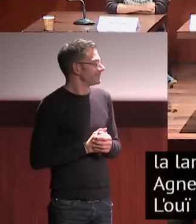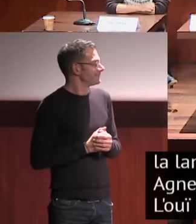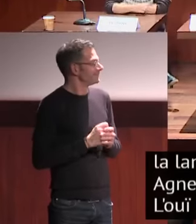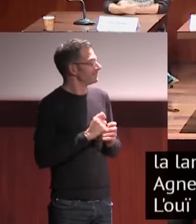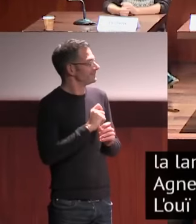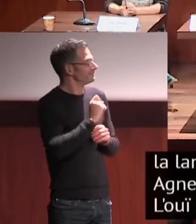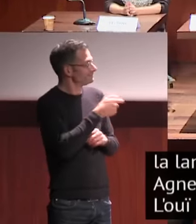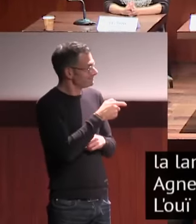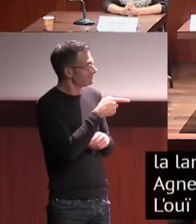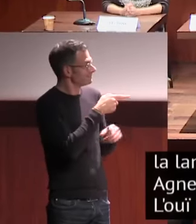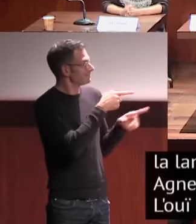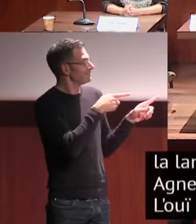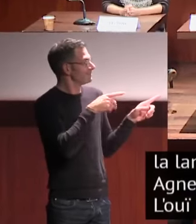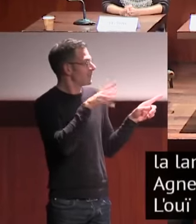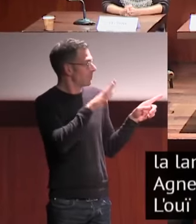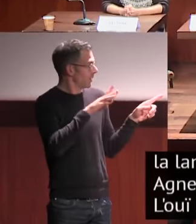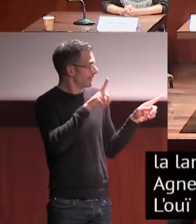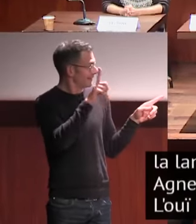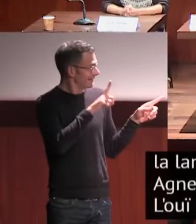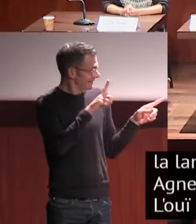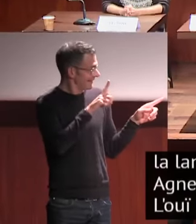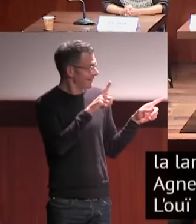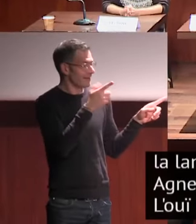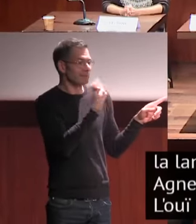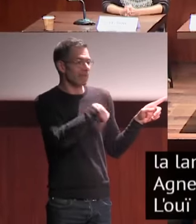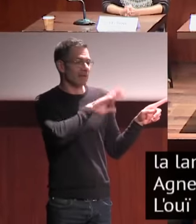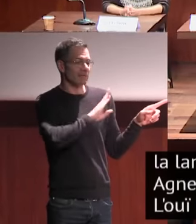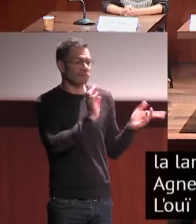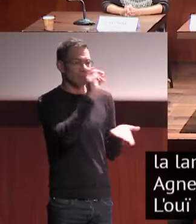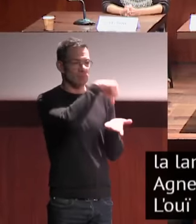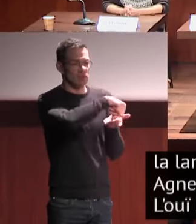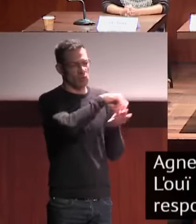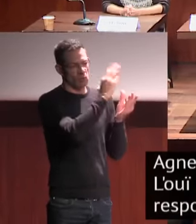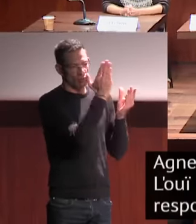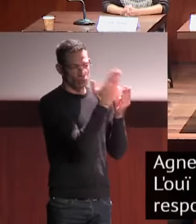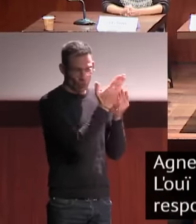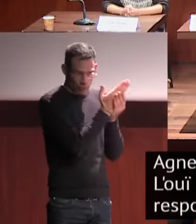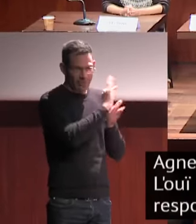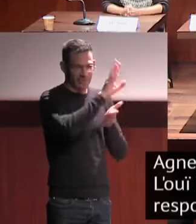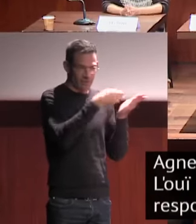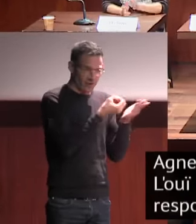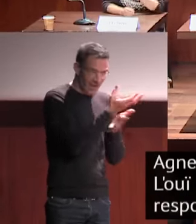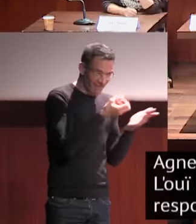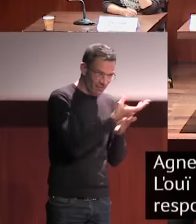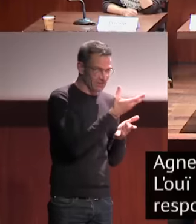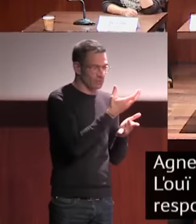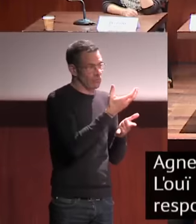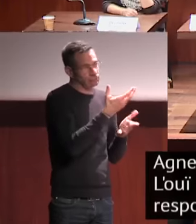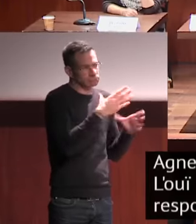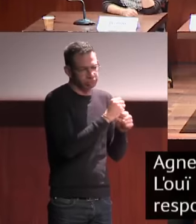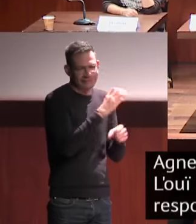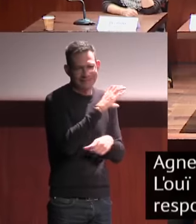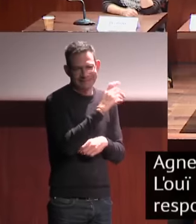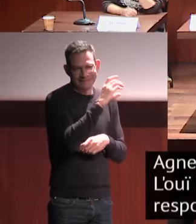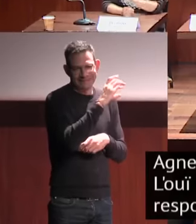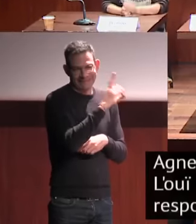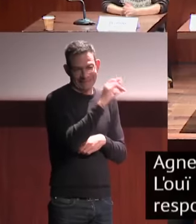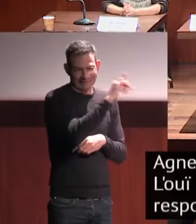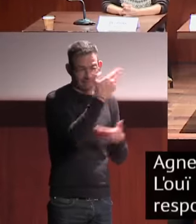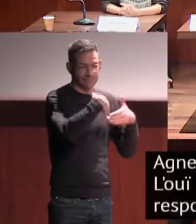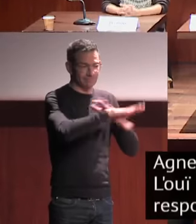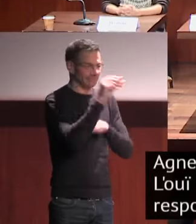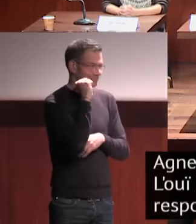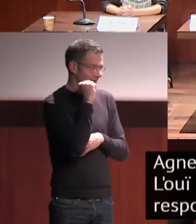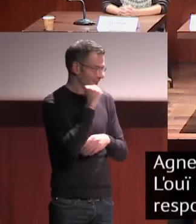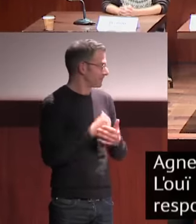Nous avons aussi Wayane Guéret, responsable du Centre de Documentation et d'Information, CDI, pardon, de l'INJS